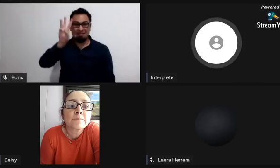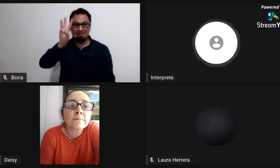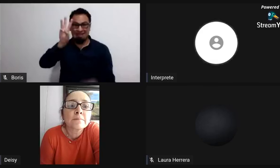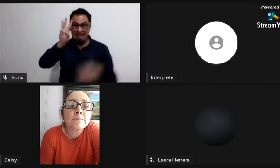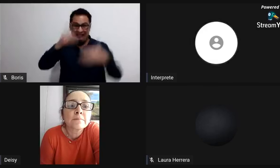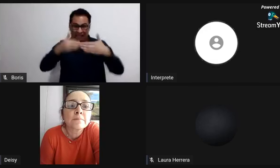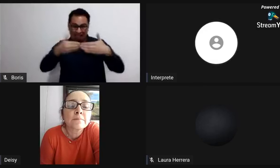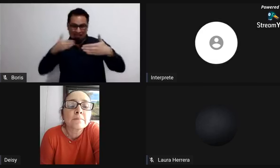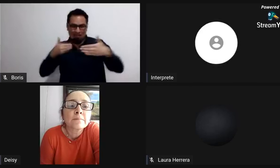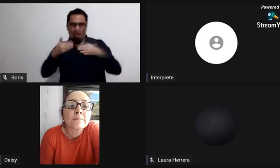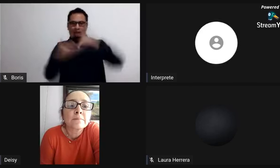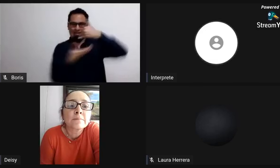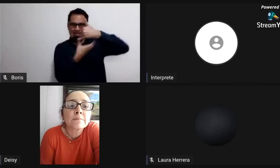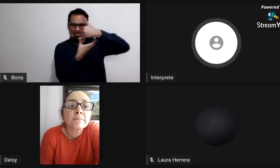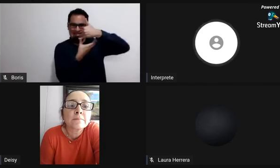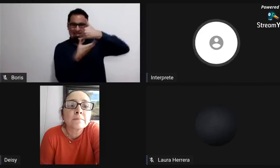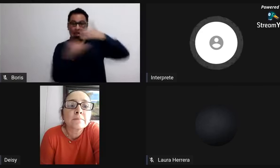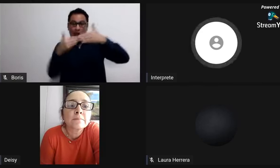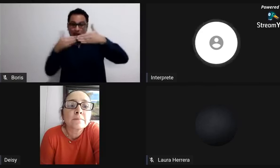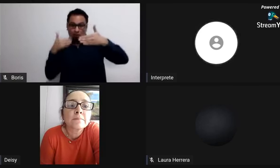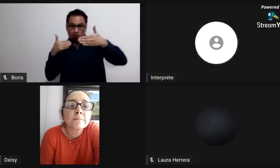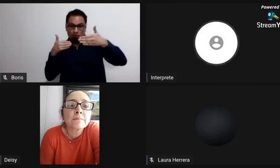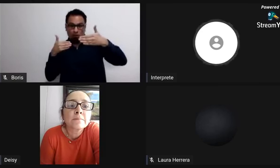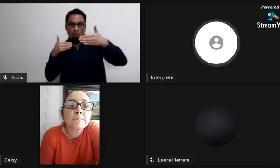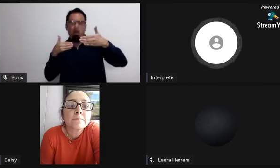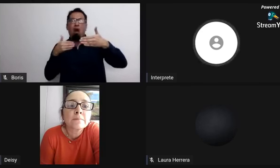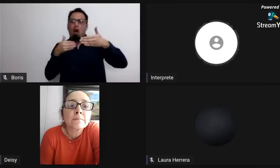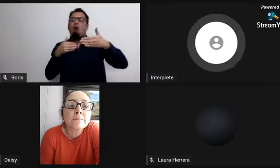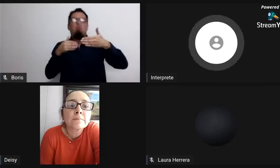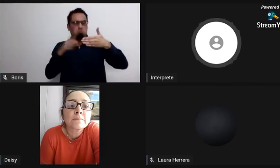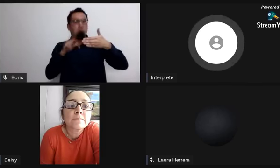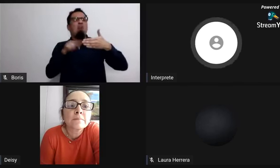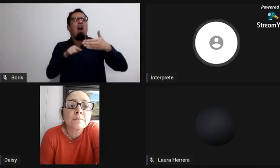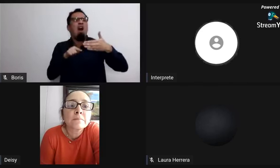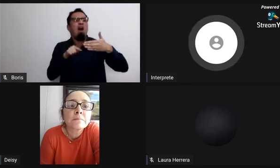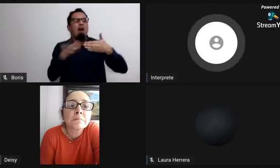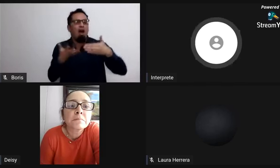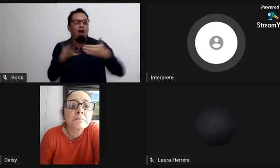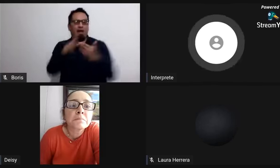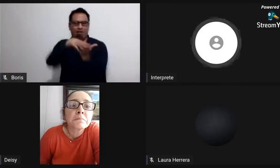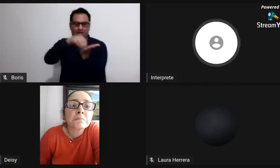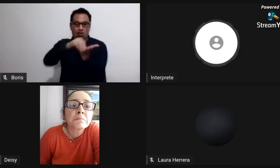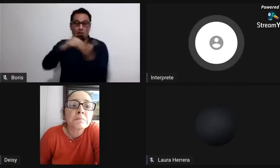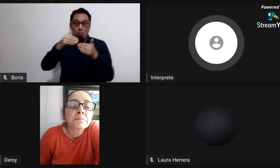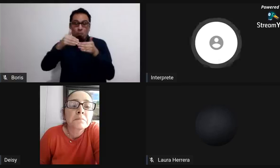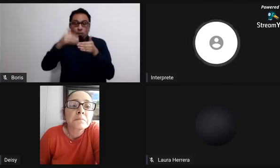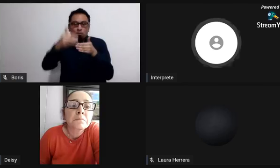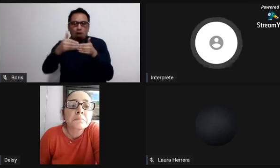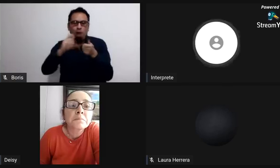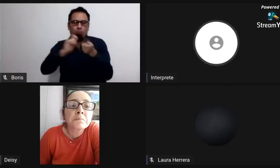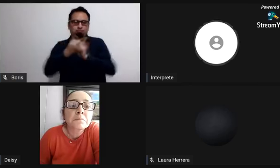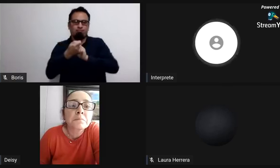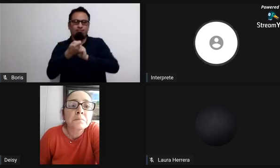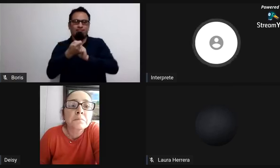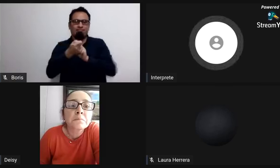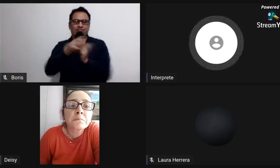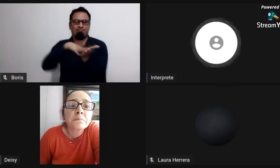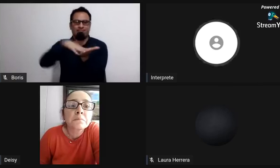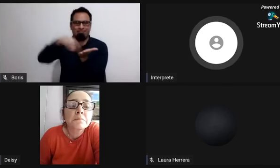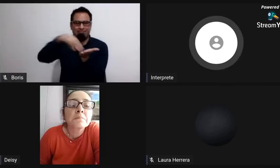año 1853, justo antes de ese año, lo que nosotros conocíamos como la